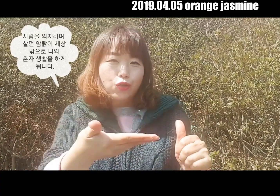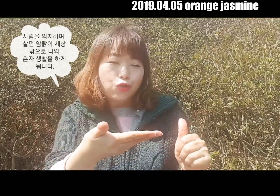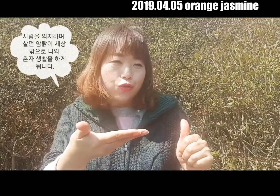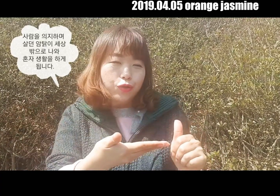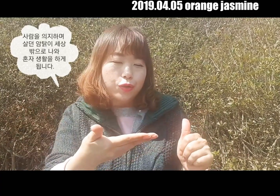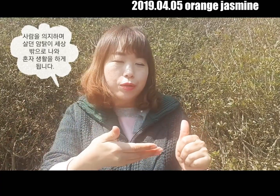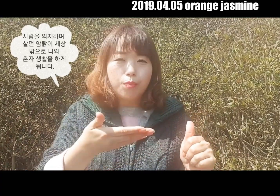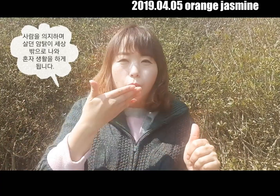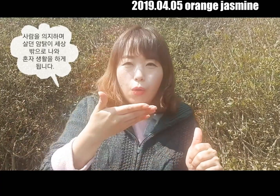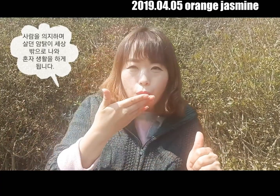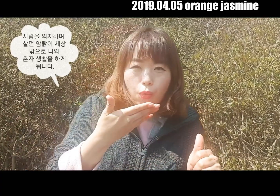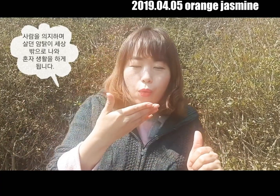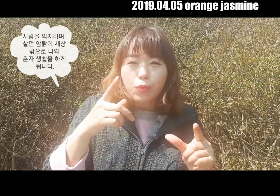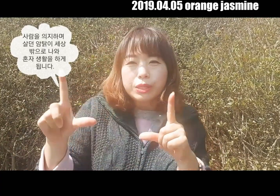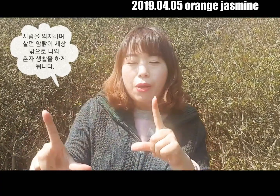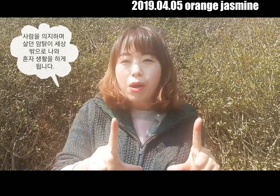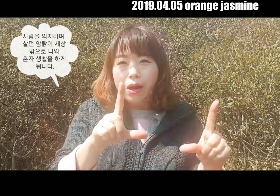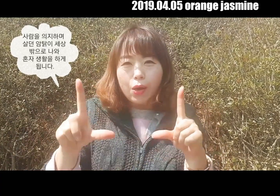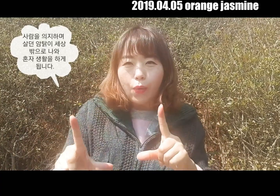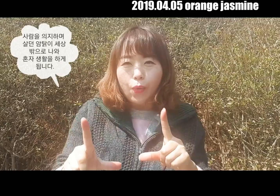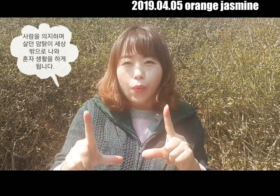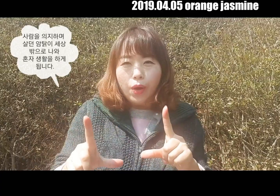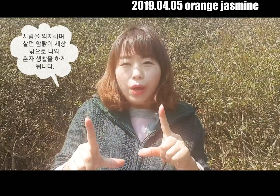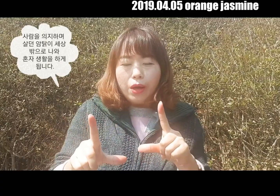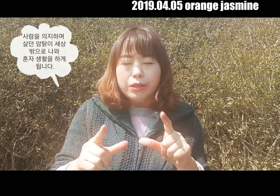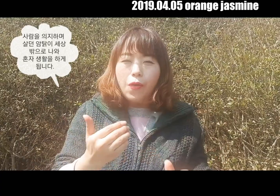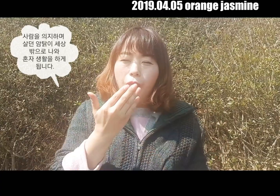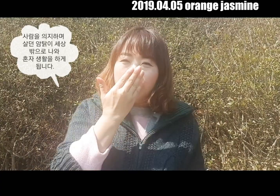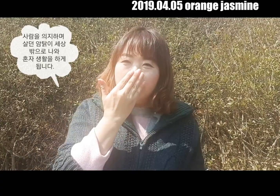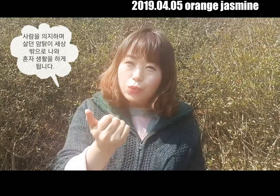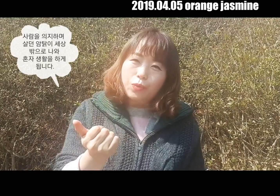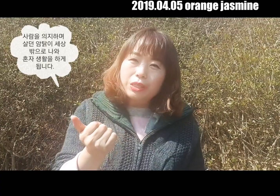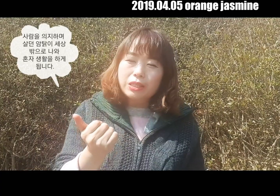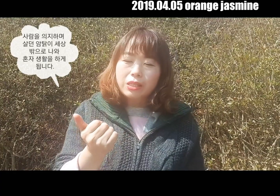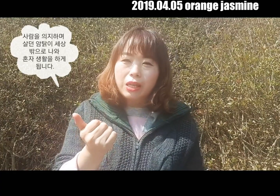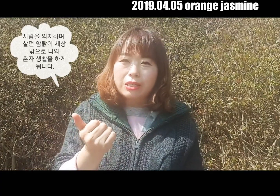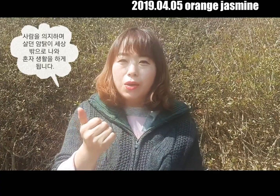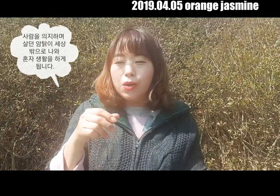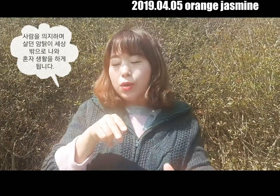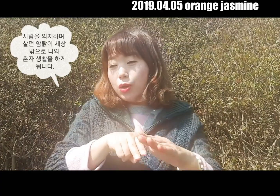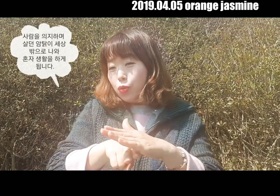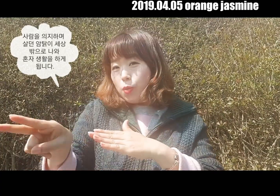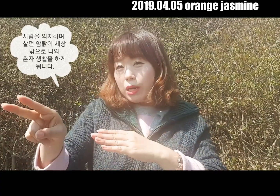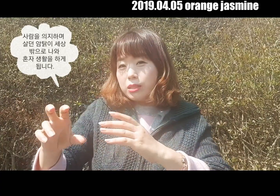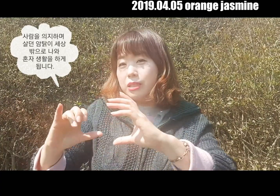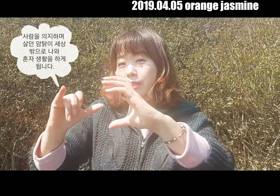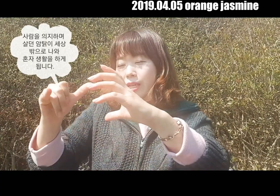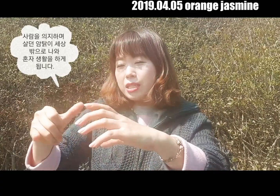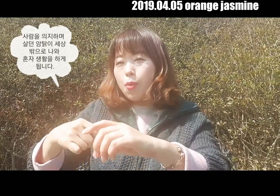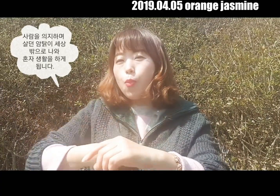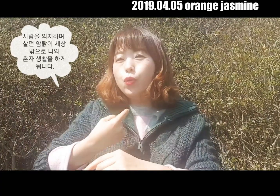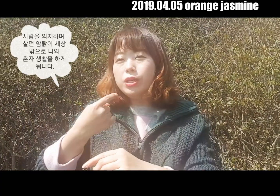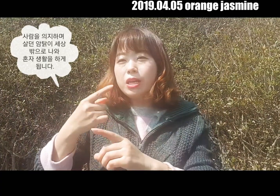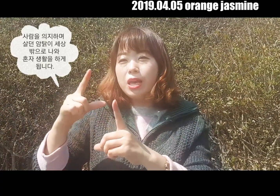이렇게 주는 먹고 생활하고 그런 거에 이제 좀 실증이 나서 도망가서 그 세상